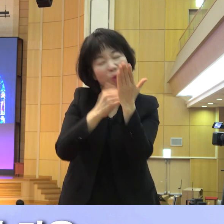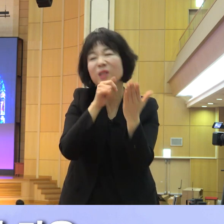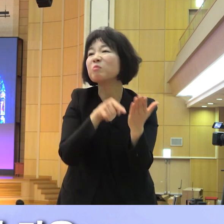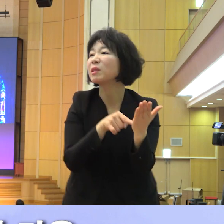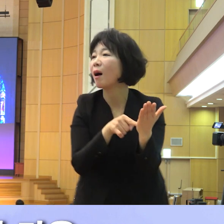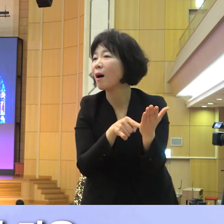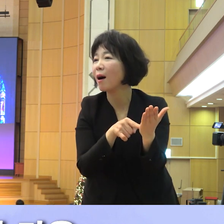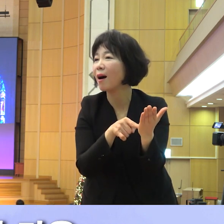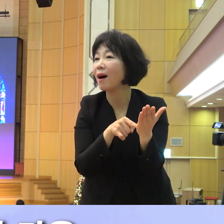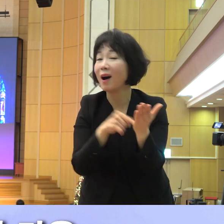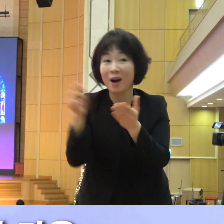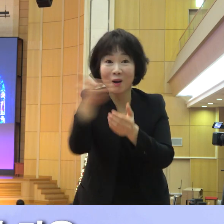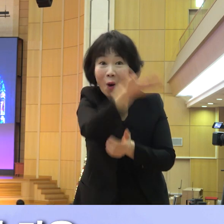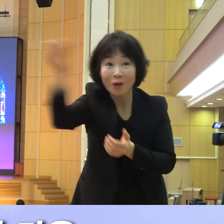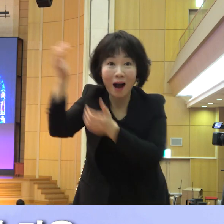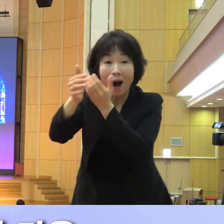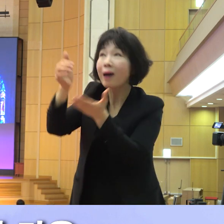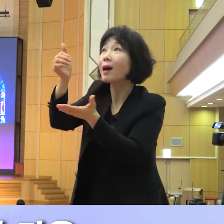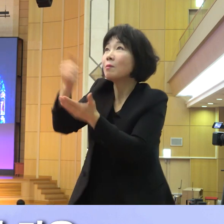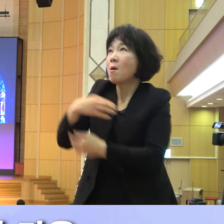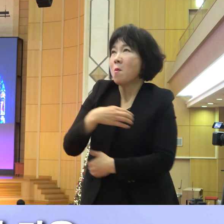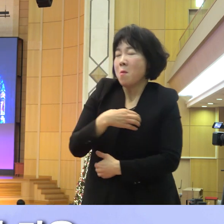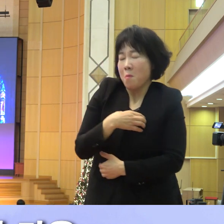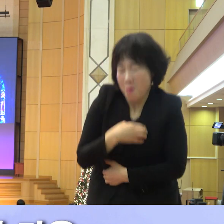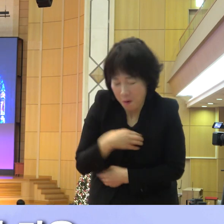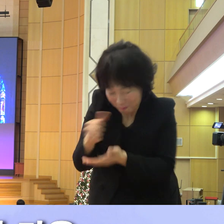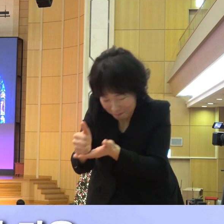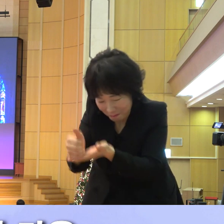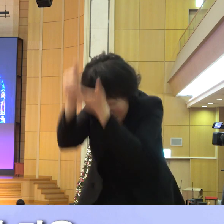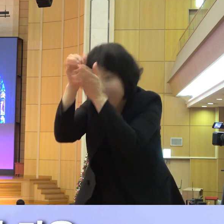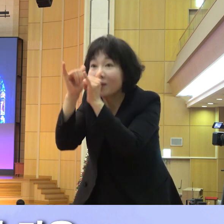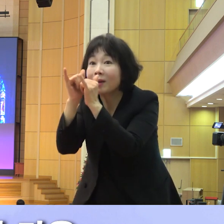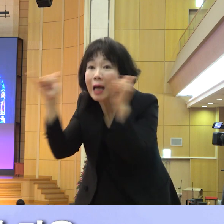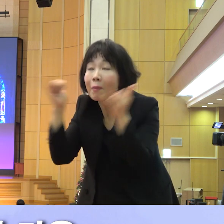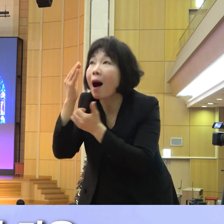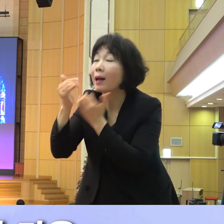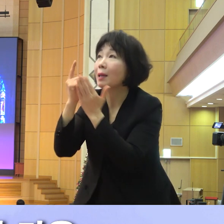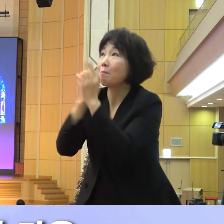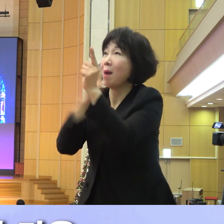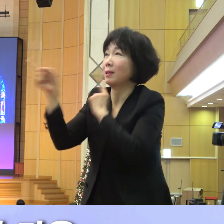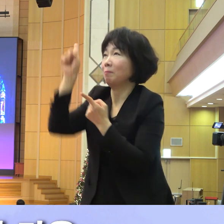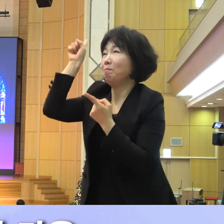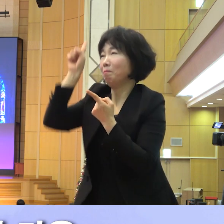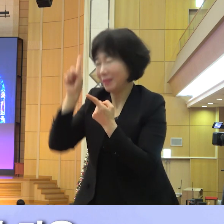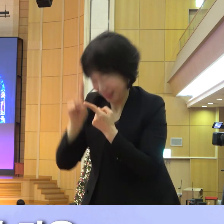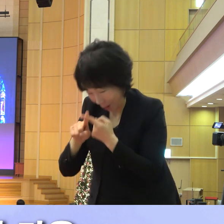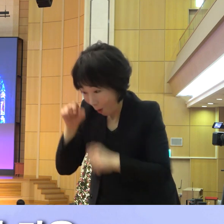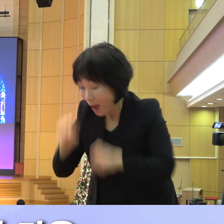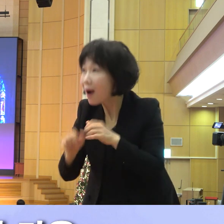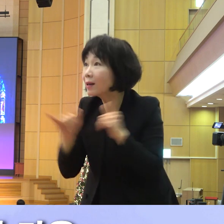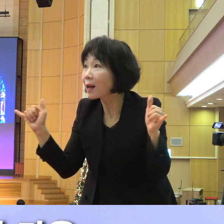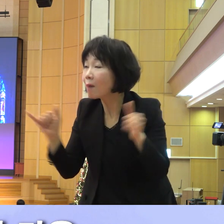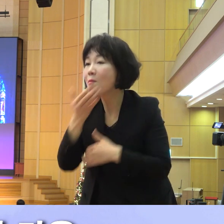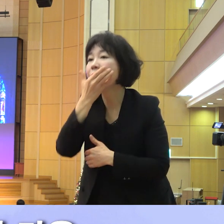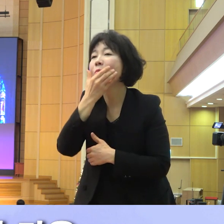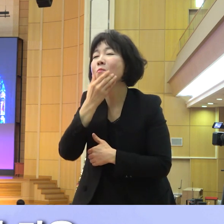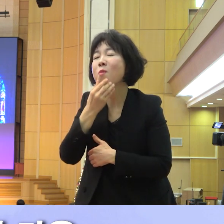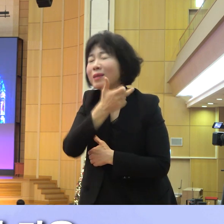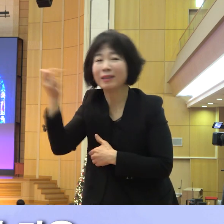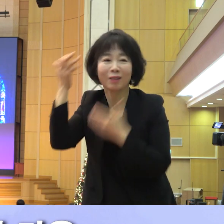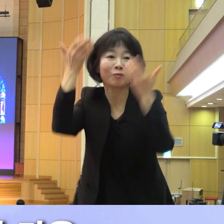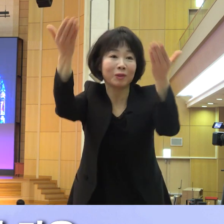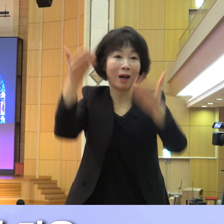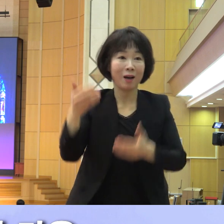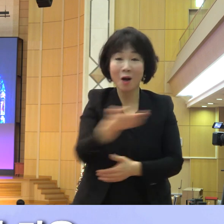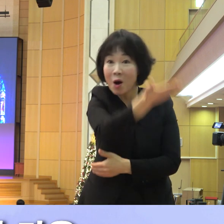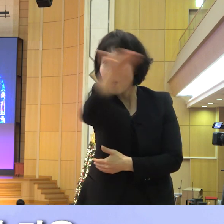나오지요. 여호와를 경외하며 그 도에 행하는 자마다 복이 있도다. 내가